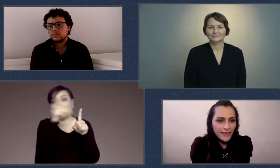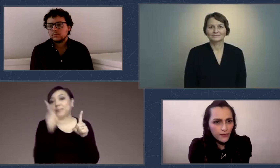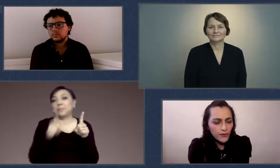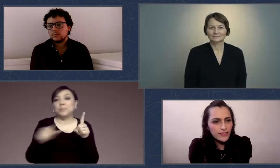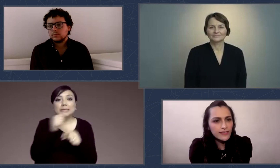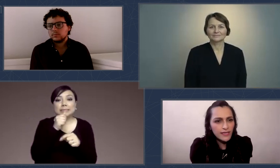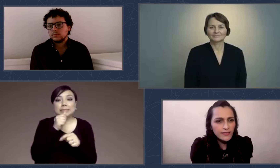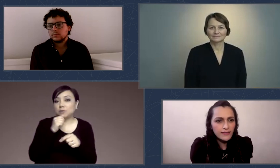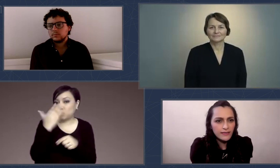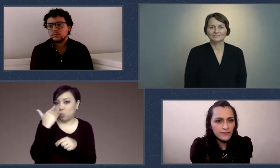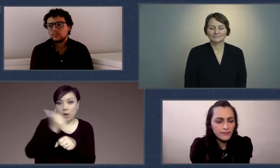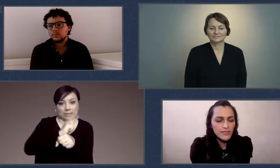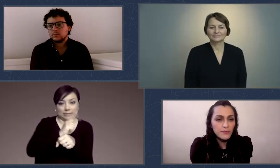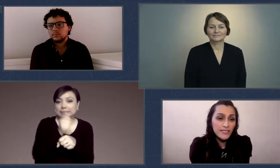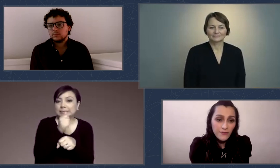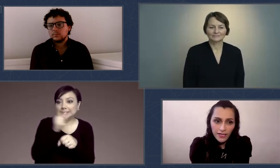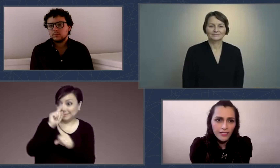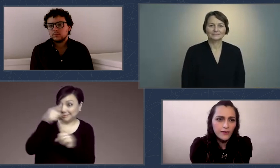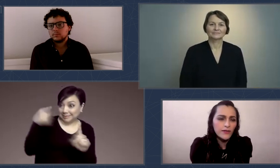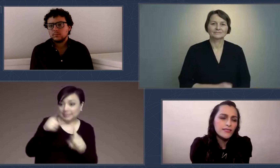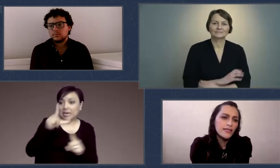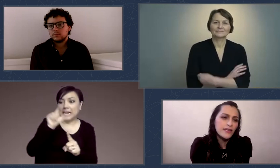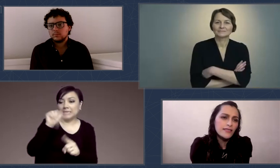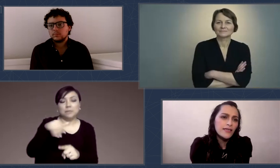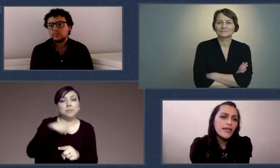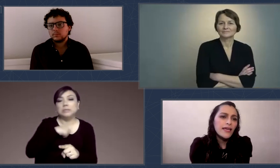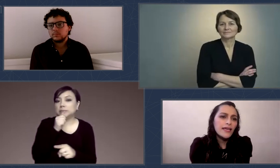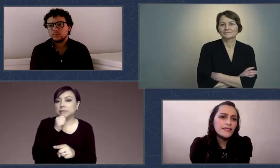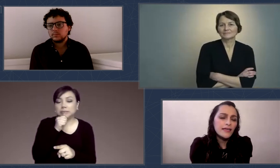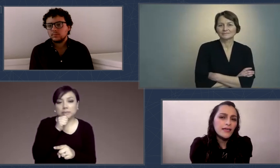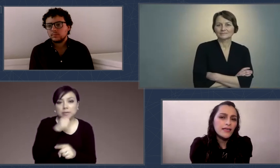de lengua de señas, específica de lengua de señas,